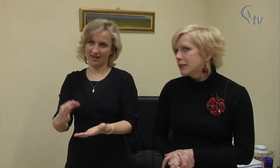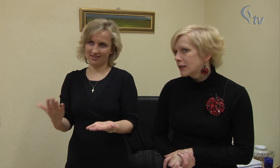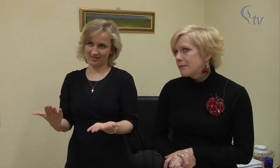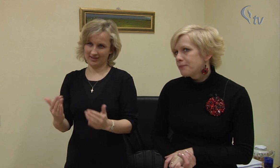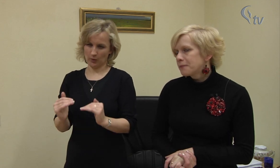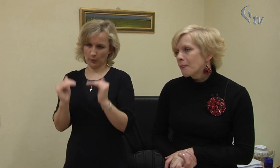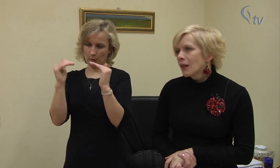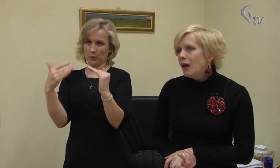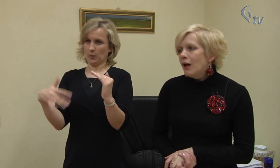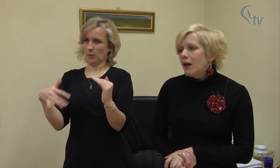kõrge.